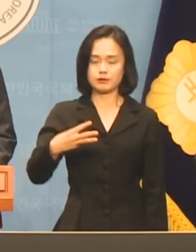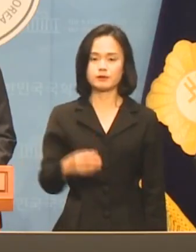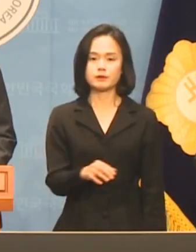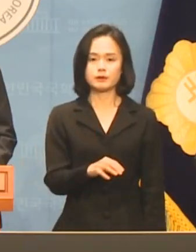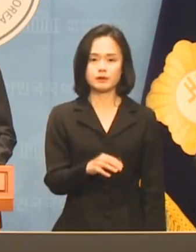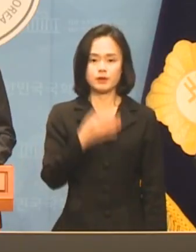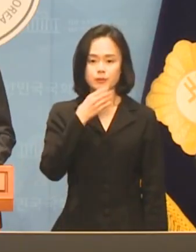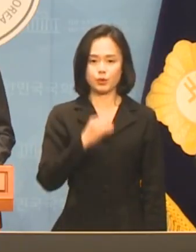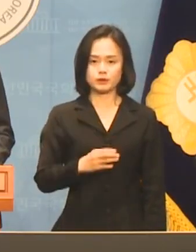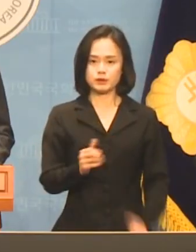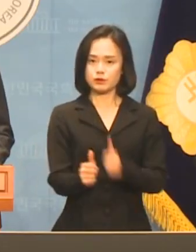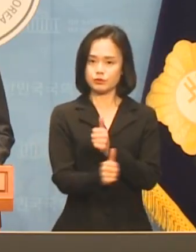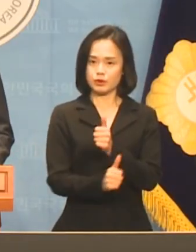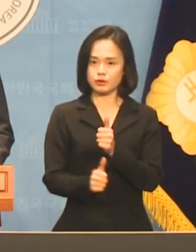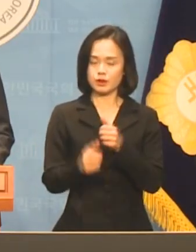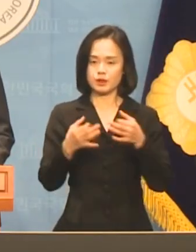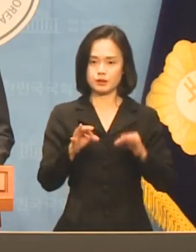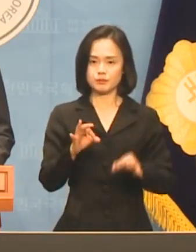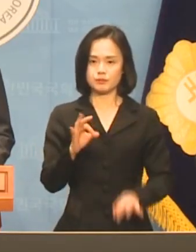보건복지위원회 김윤호 의원님,